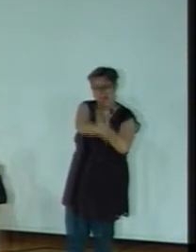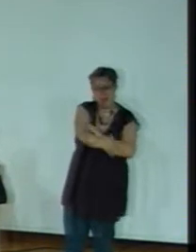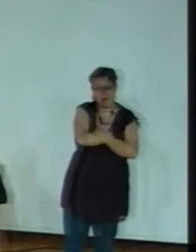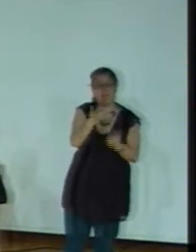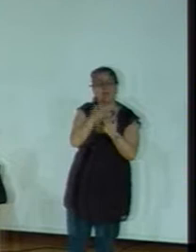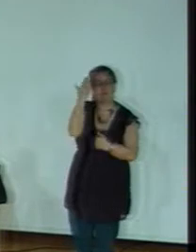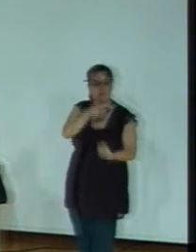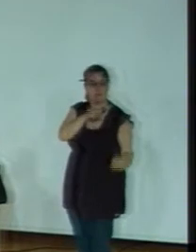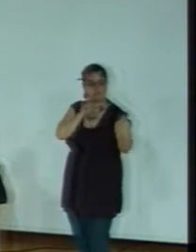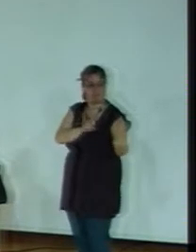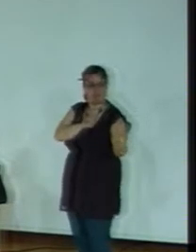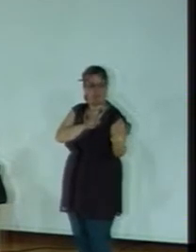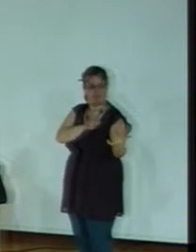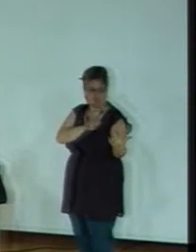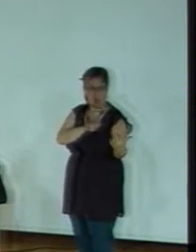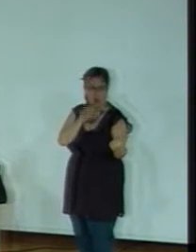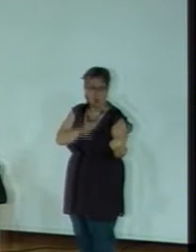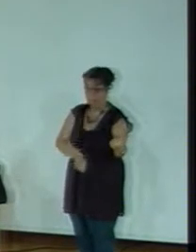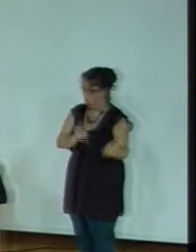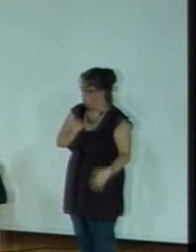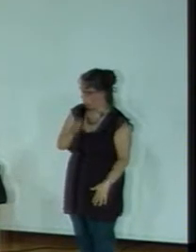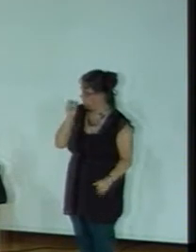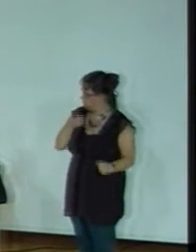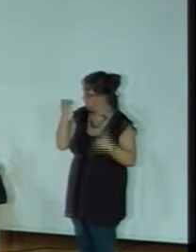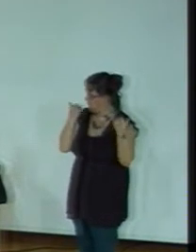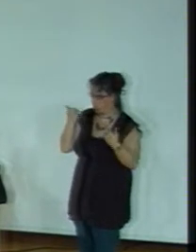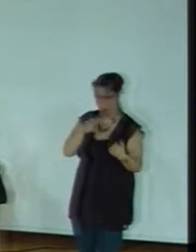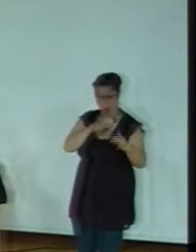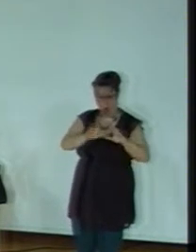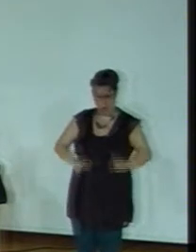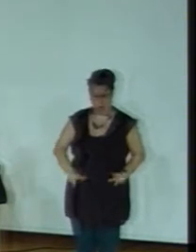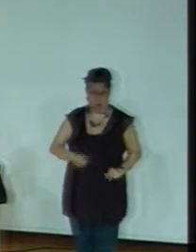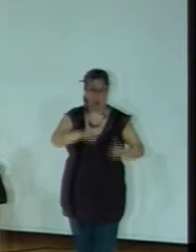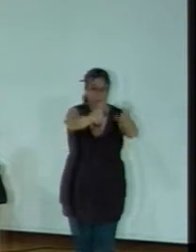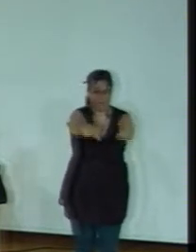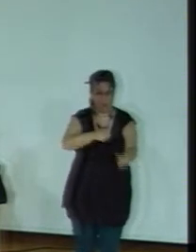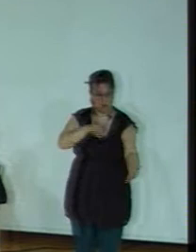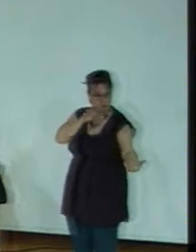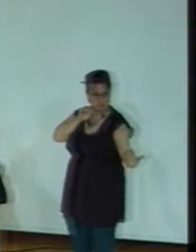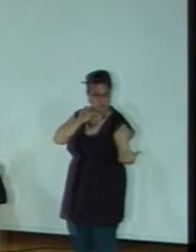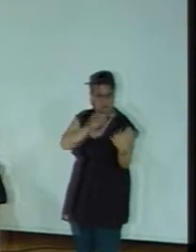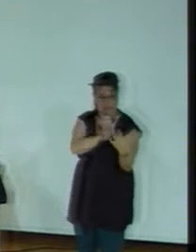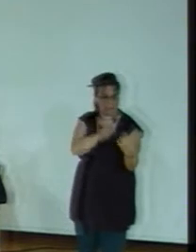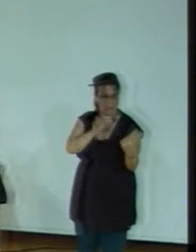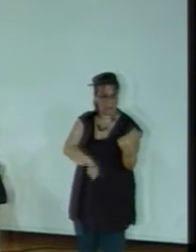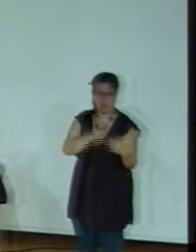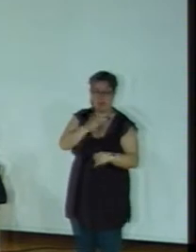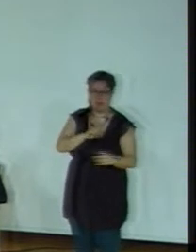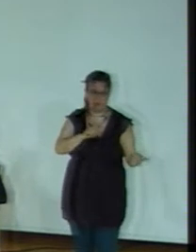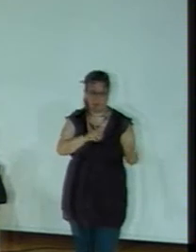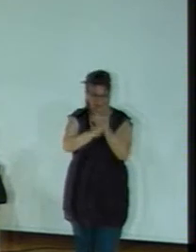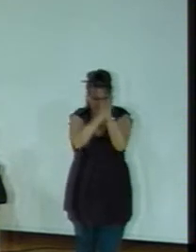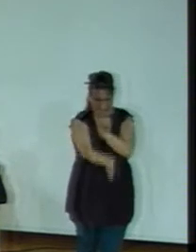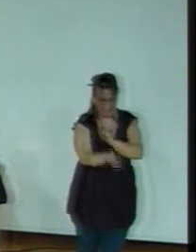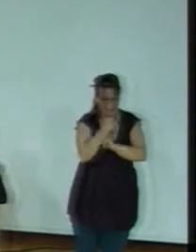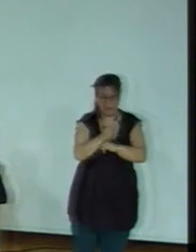qui veulent s'écrire pourraient s'écrire entre l'ordinateur d'une personne et l'ordinateur de l'autre, réduisant le nombre de gens qui peuvent écouter.